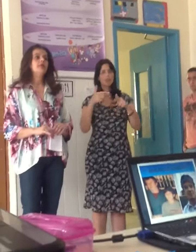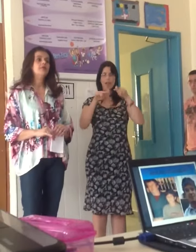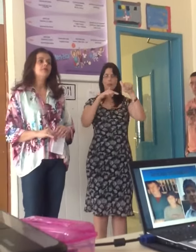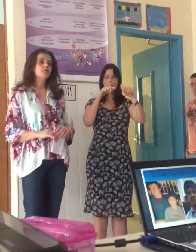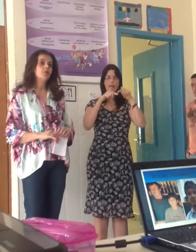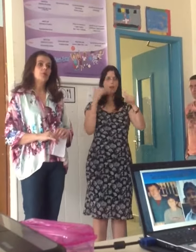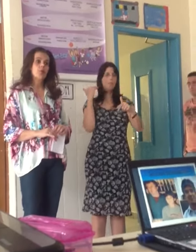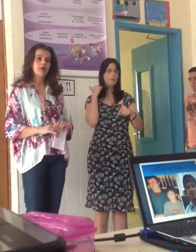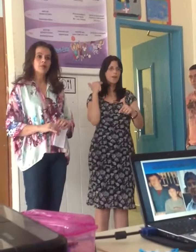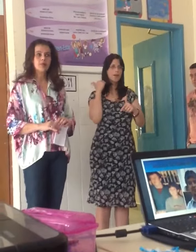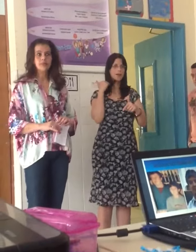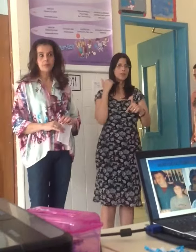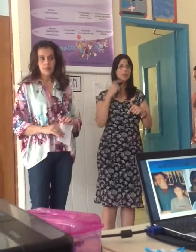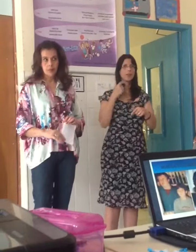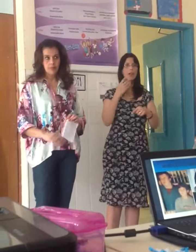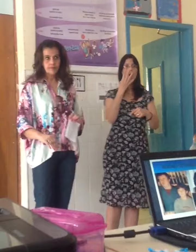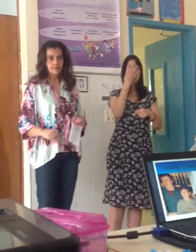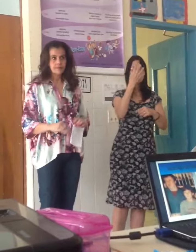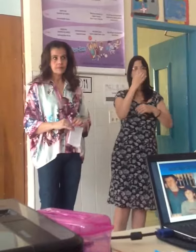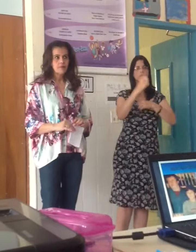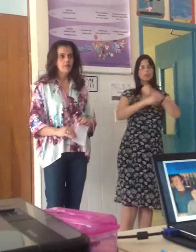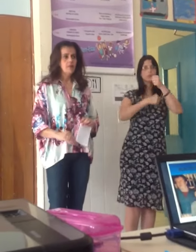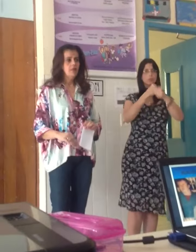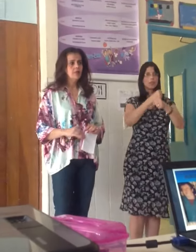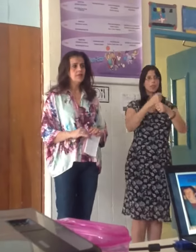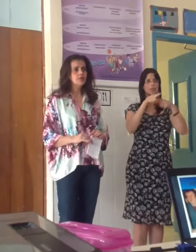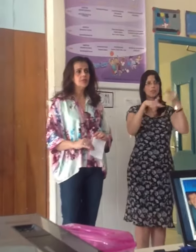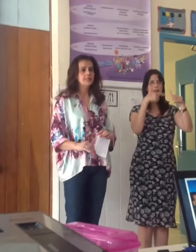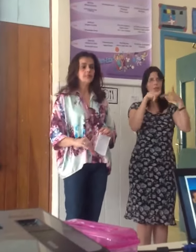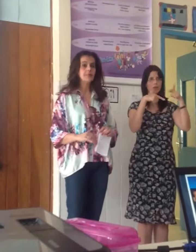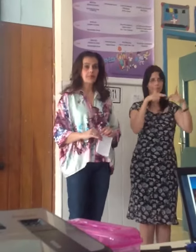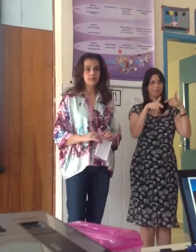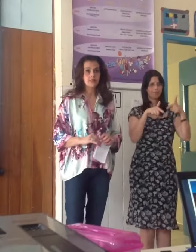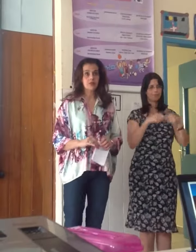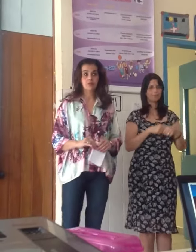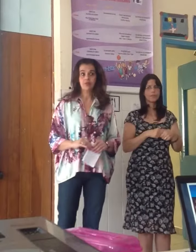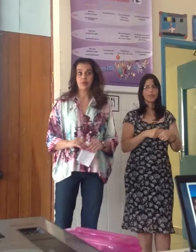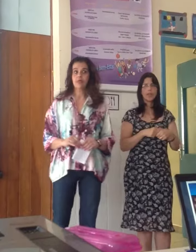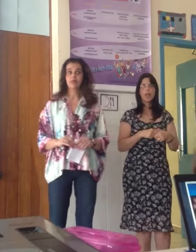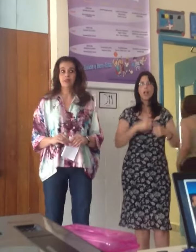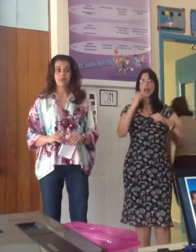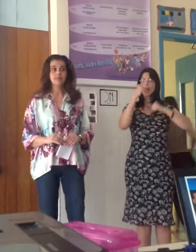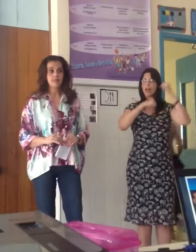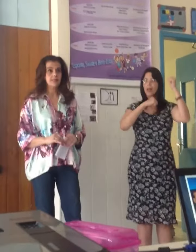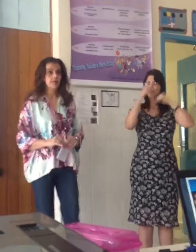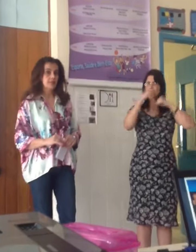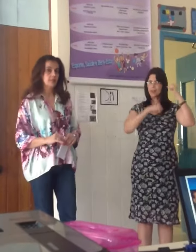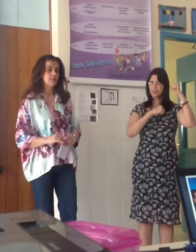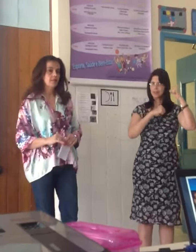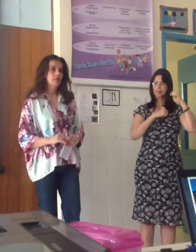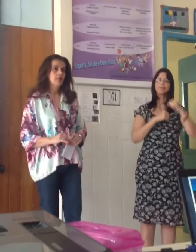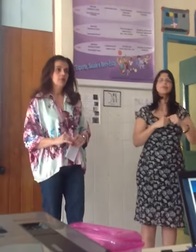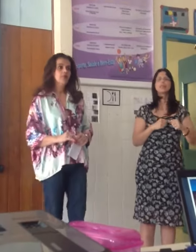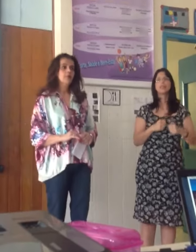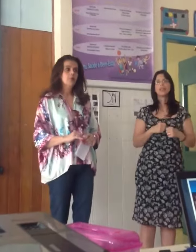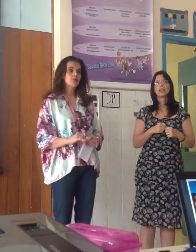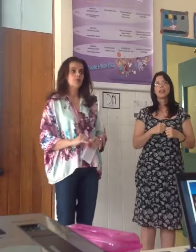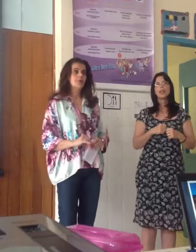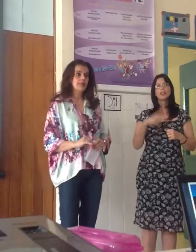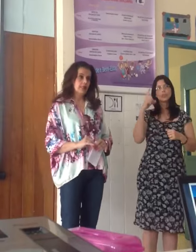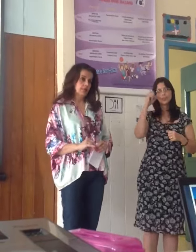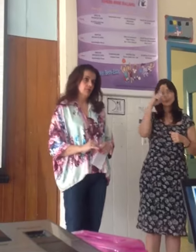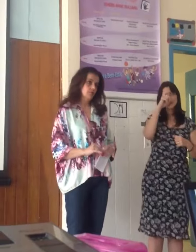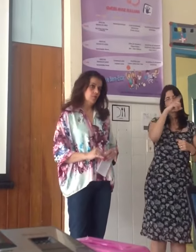brasileiro. E lá ele ficou por 4 anos e meio. A questão das empresas, gente, olha, vocês sabem, é